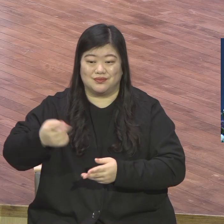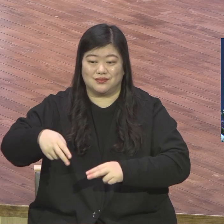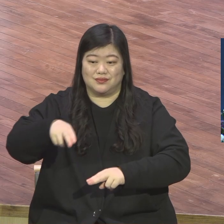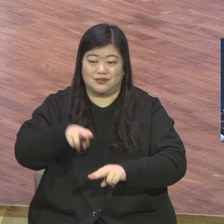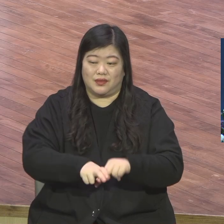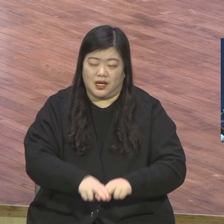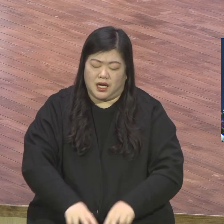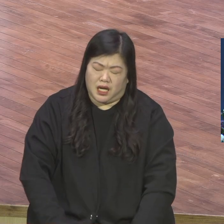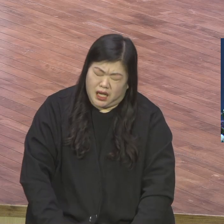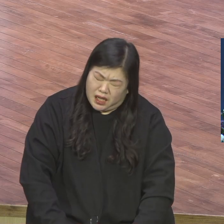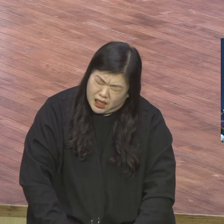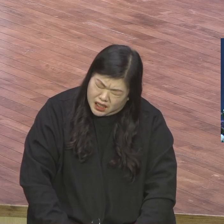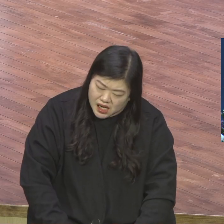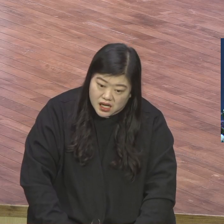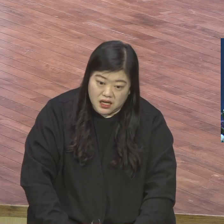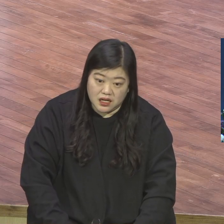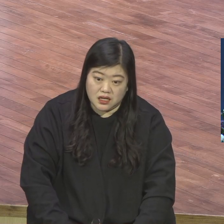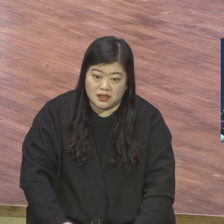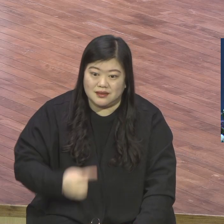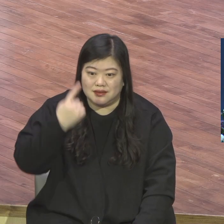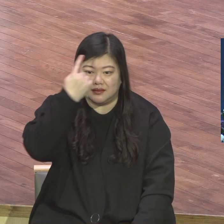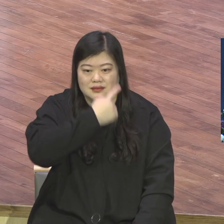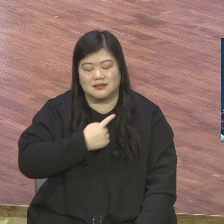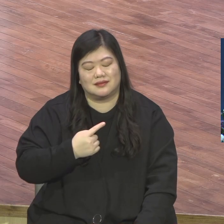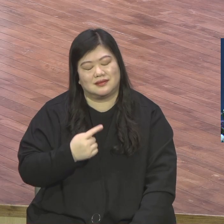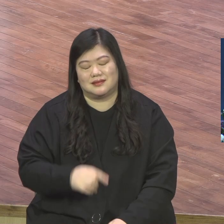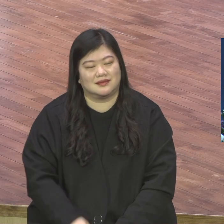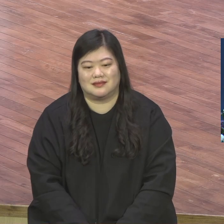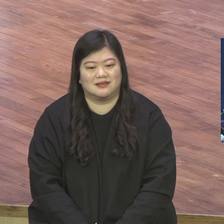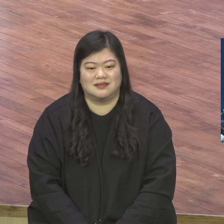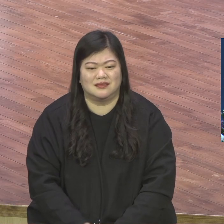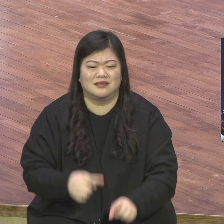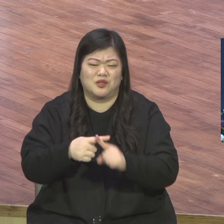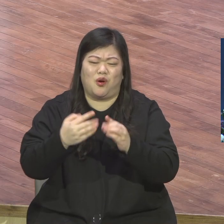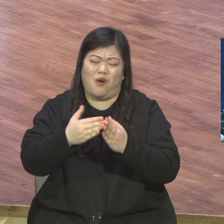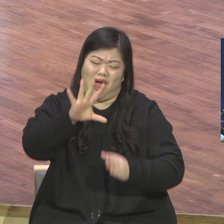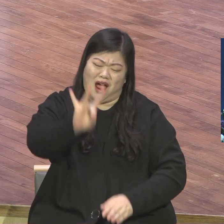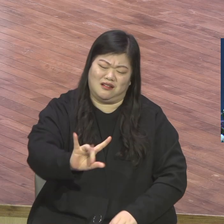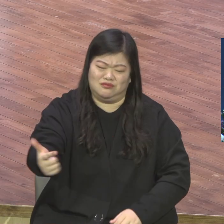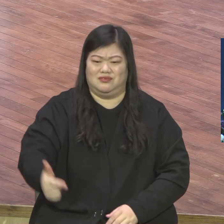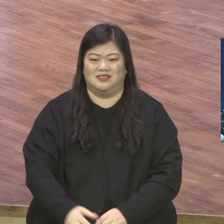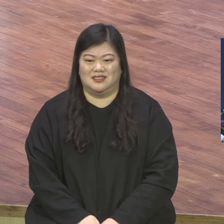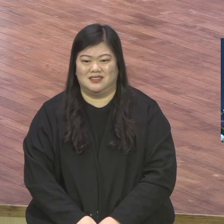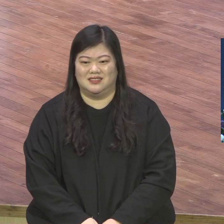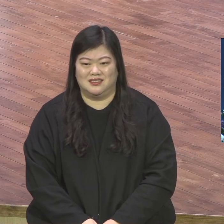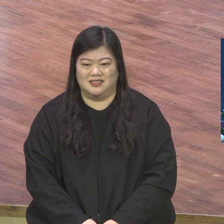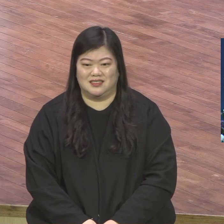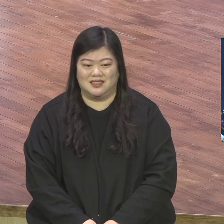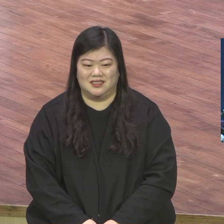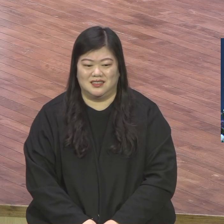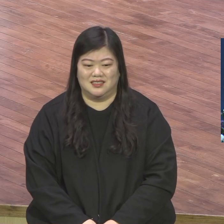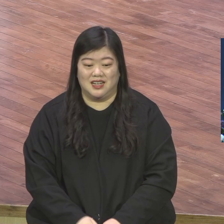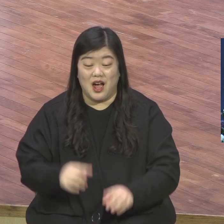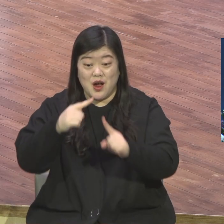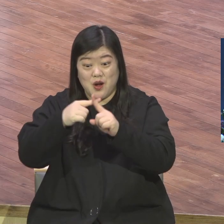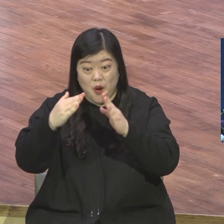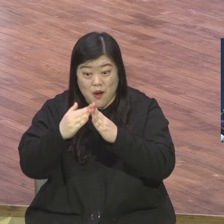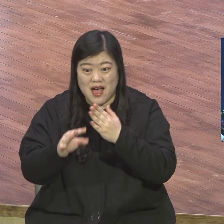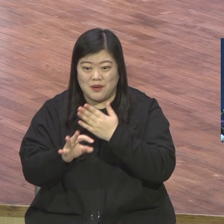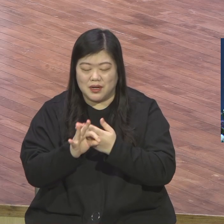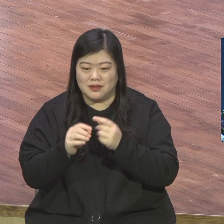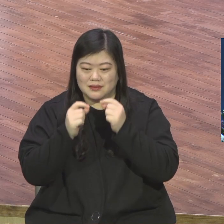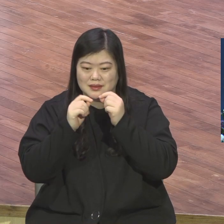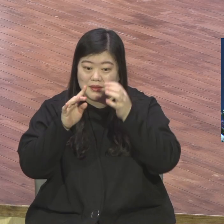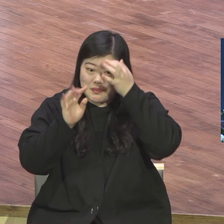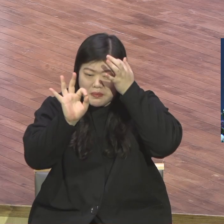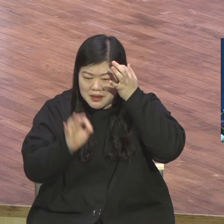돼가지고 세상 짐을 다 진 것 같이 그냥 무슨 갈등이 그래 많아가지고 웃는 것도